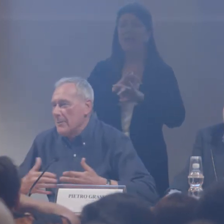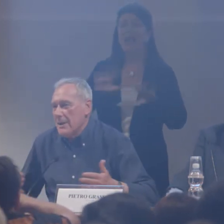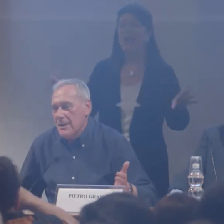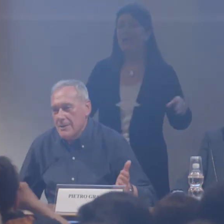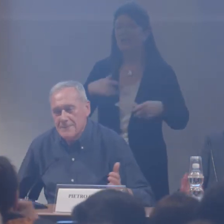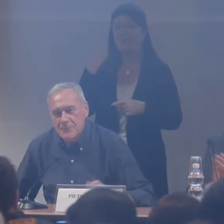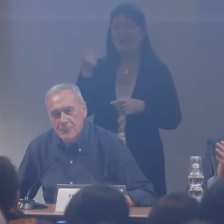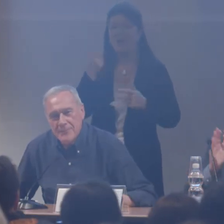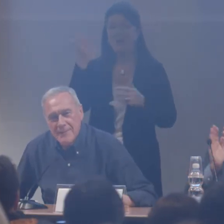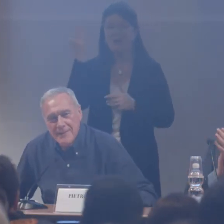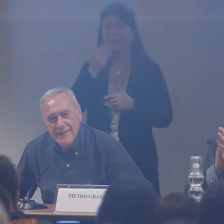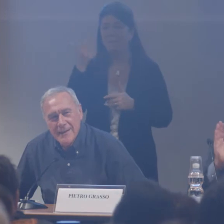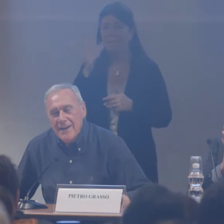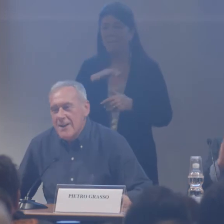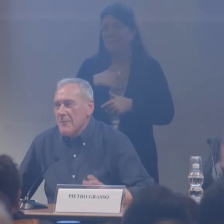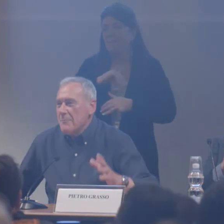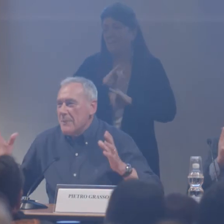non me ne libero mai.